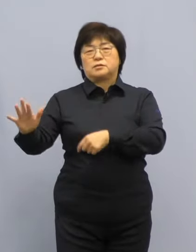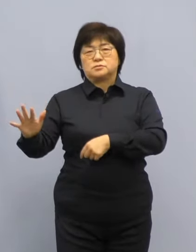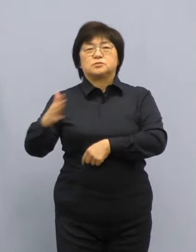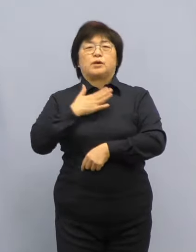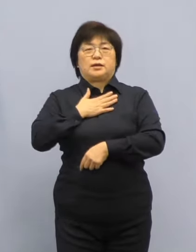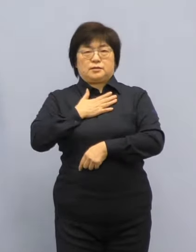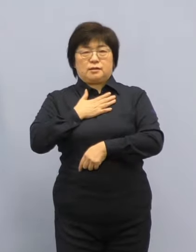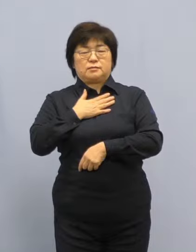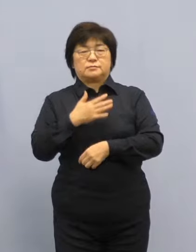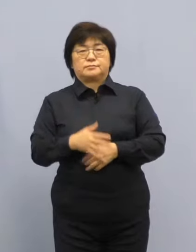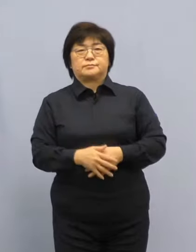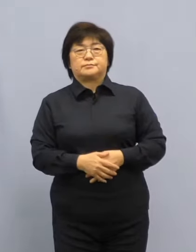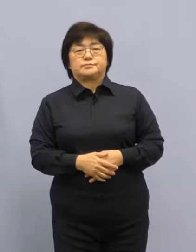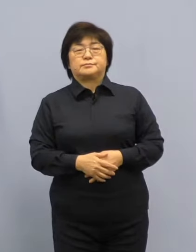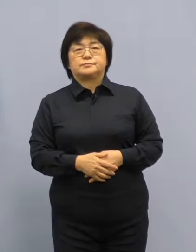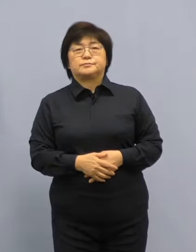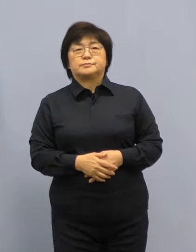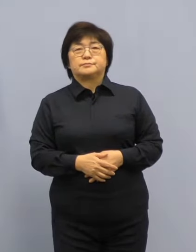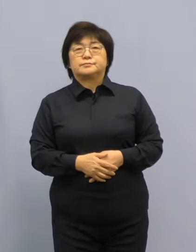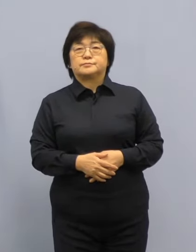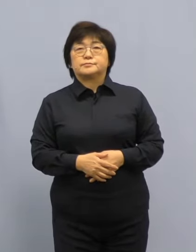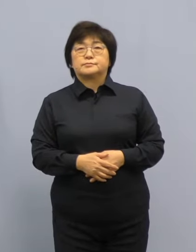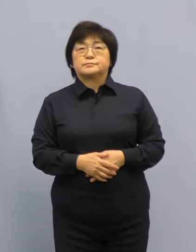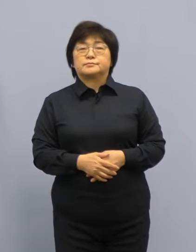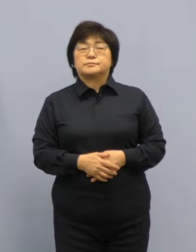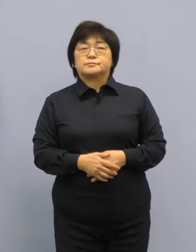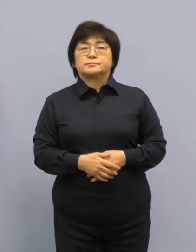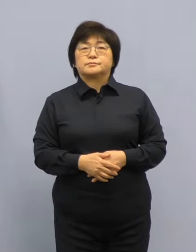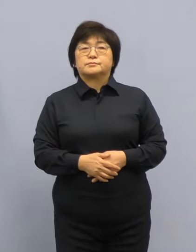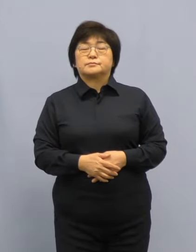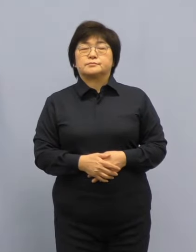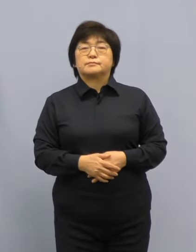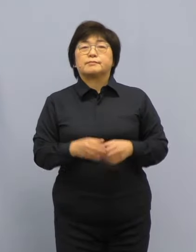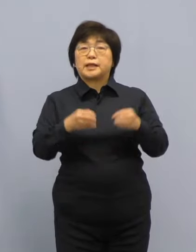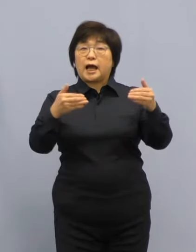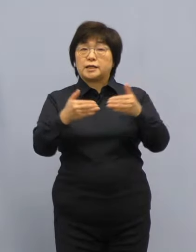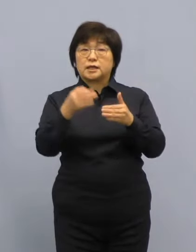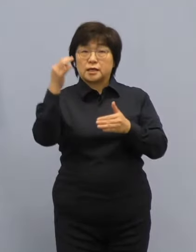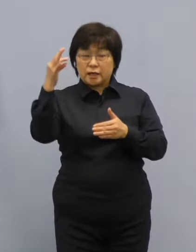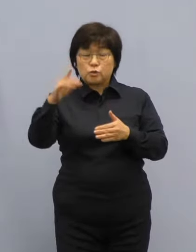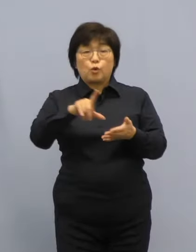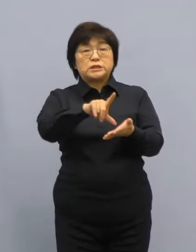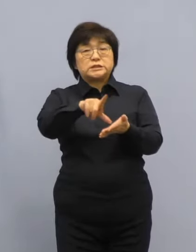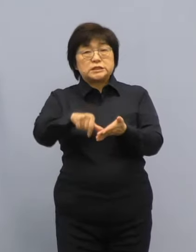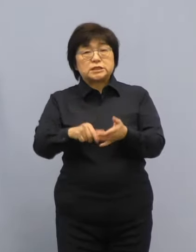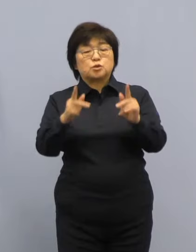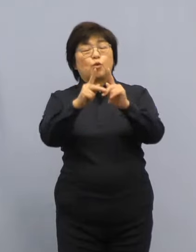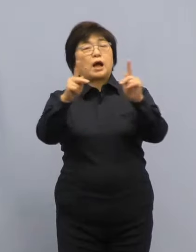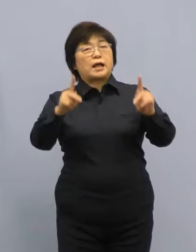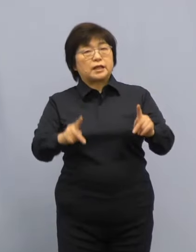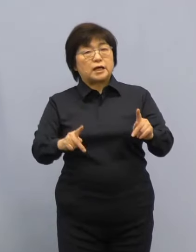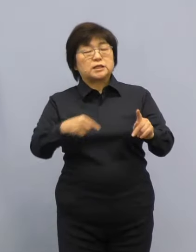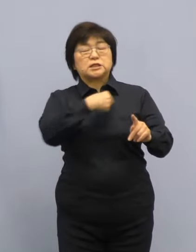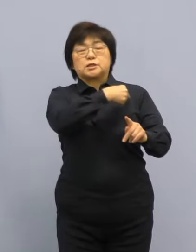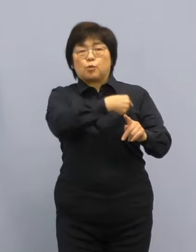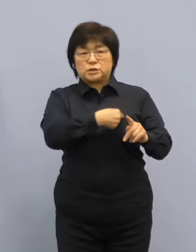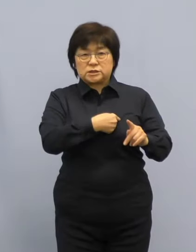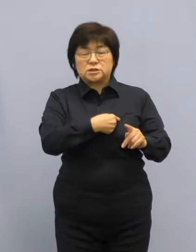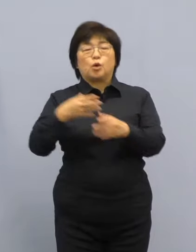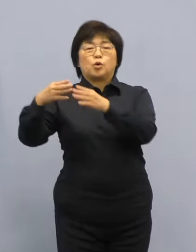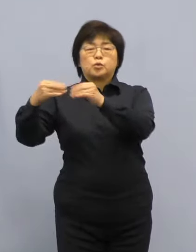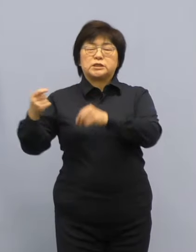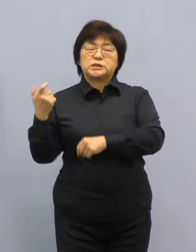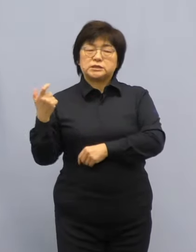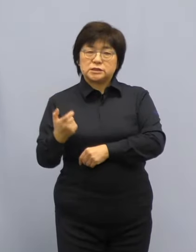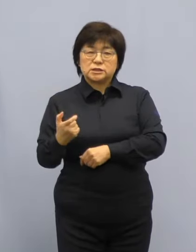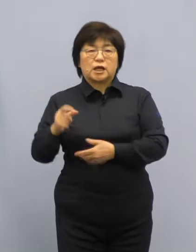ました。しっかりと長崎県のですね、地域の課題思いと国にしっかりと伝え